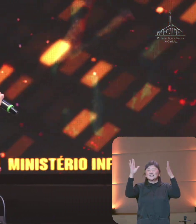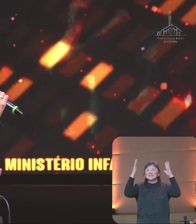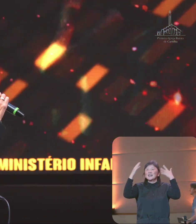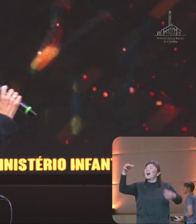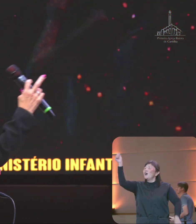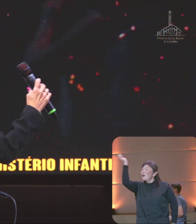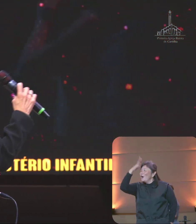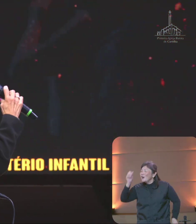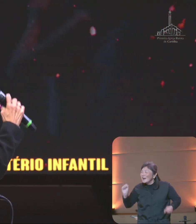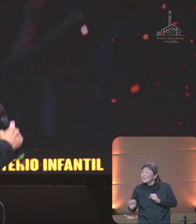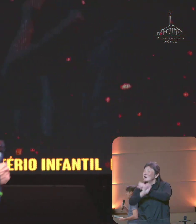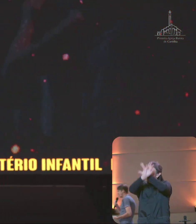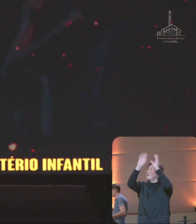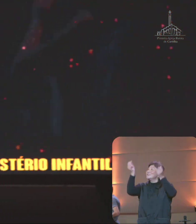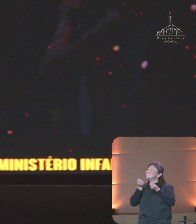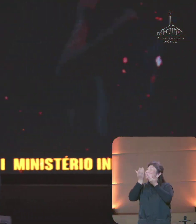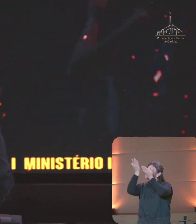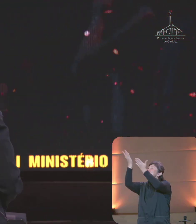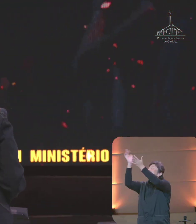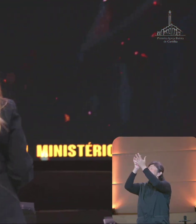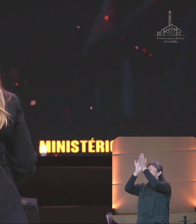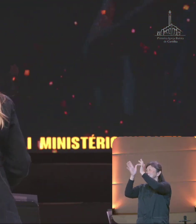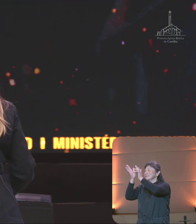dadas ao Senhor Jesus.